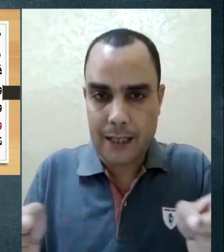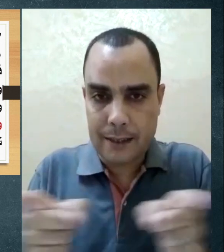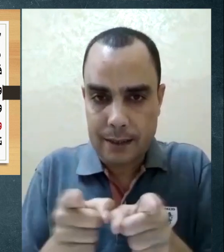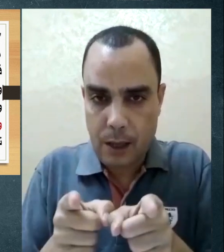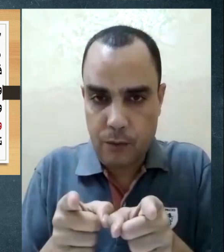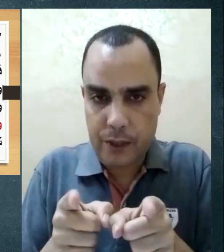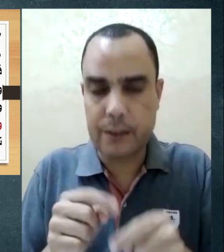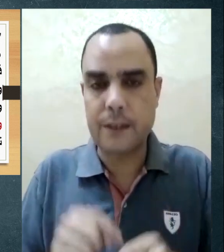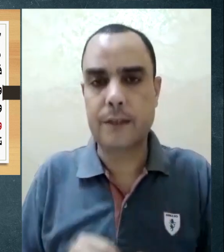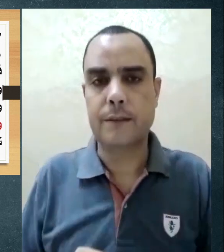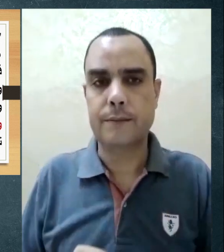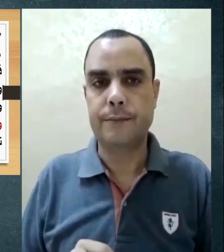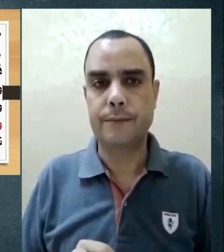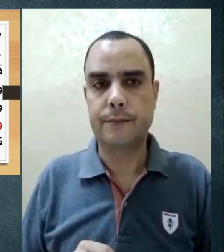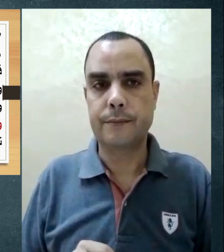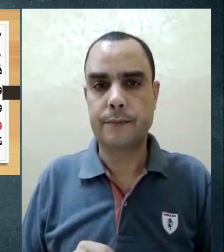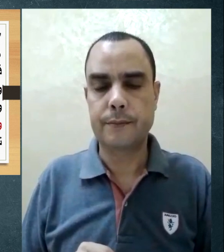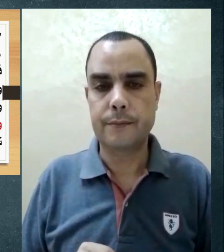مرحلة أو فترة